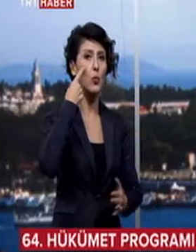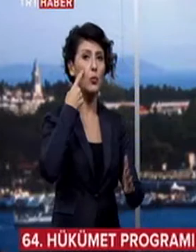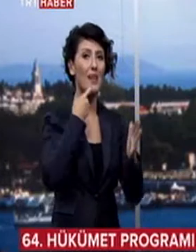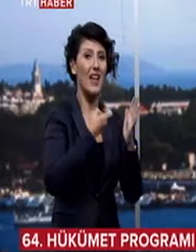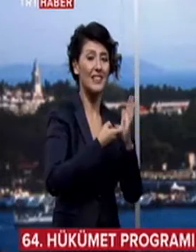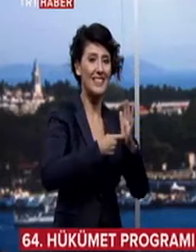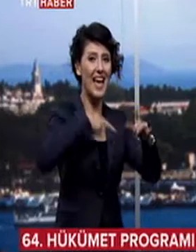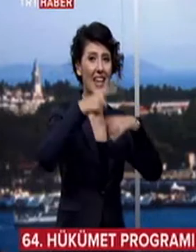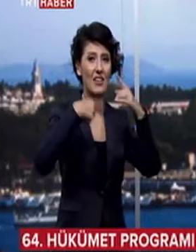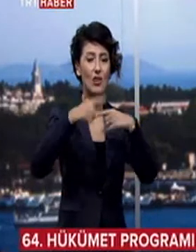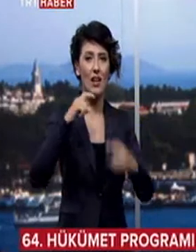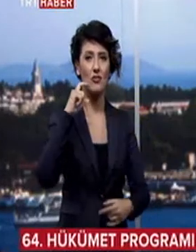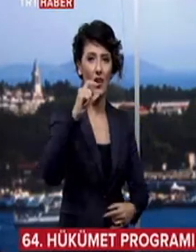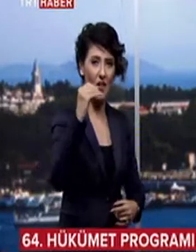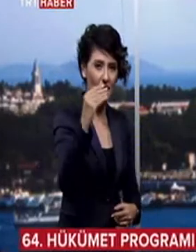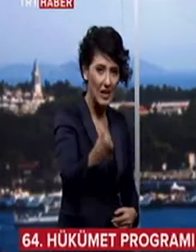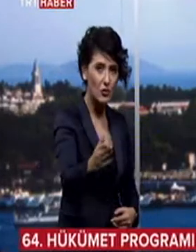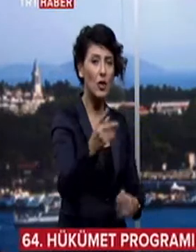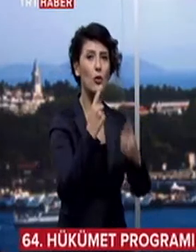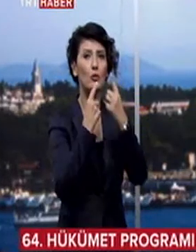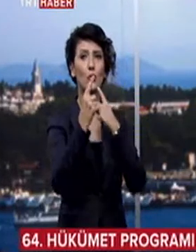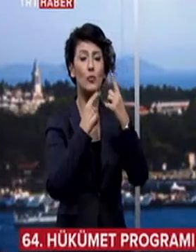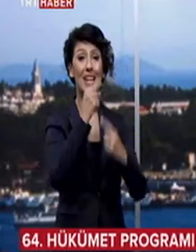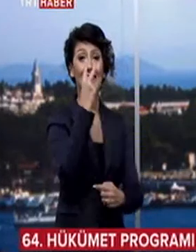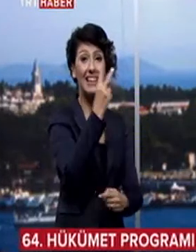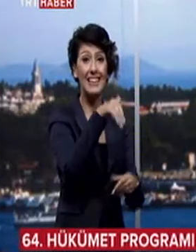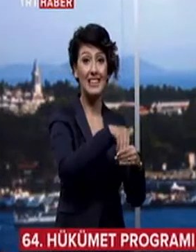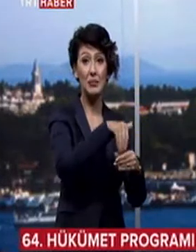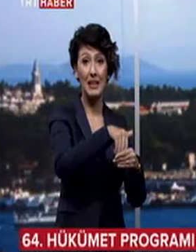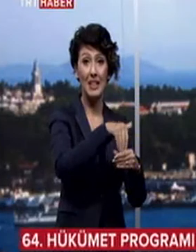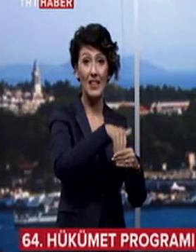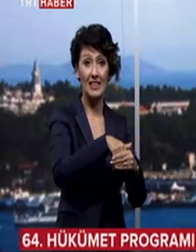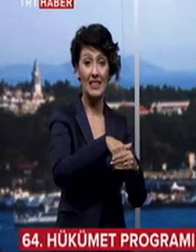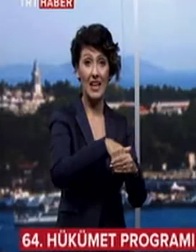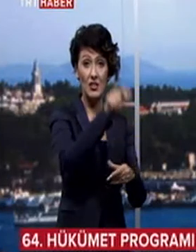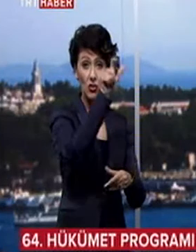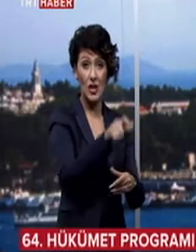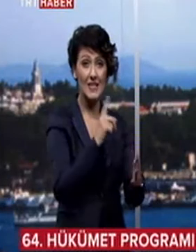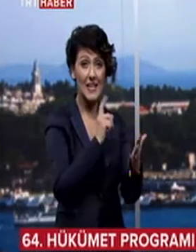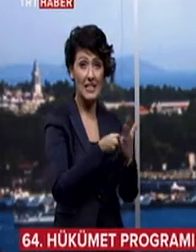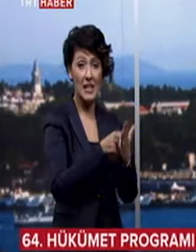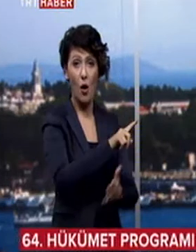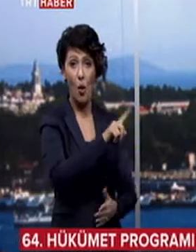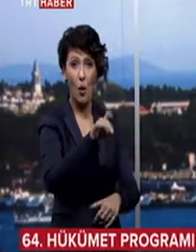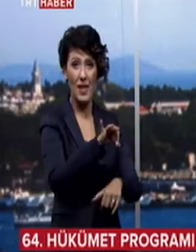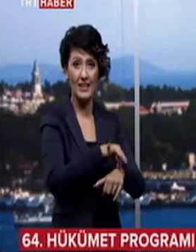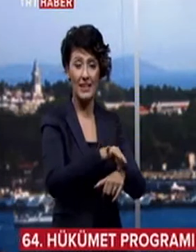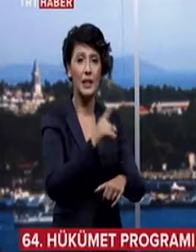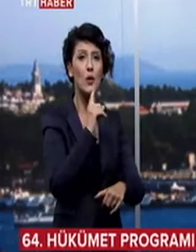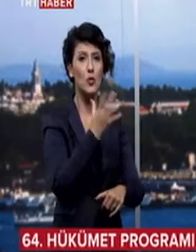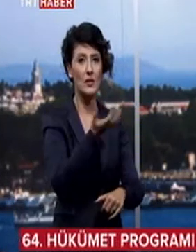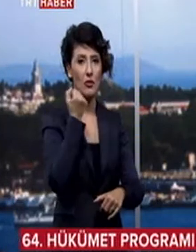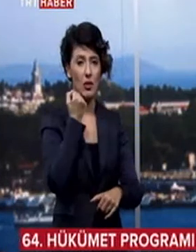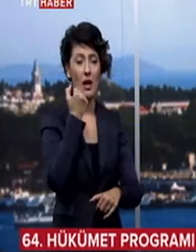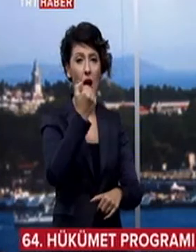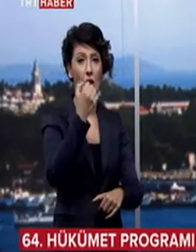sonra hükümet adına eleştirilere cevap verilecek. Görüşmelerde iki milletvekili de şahsı adına 10'ar